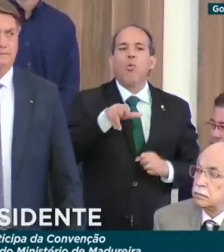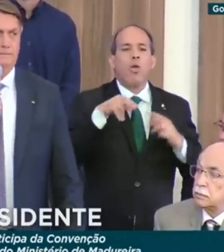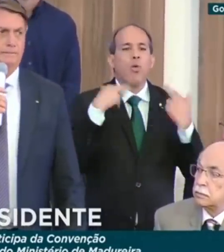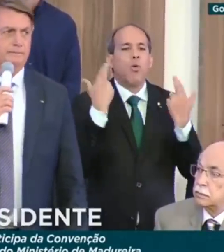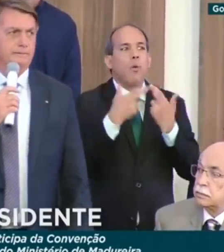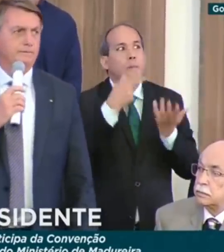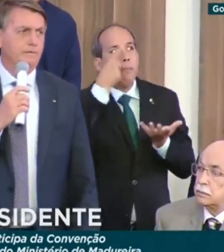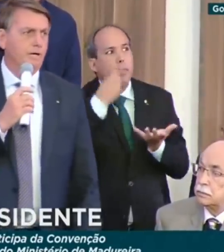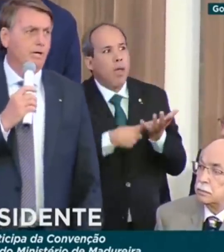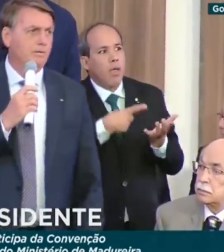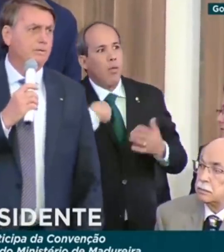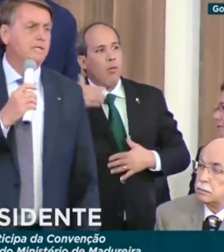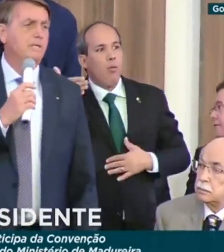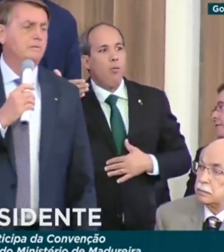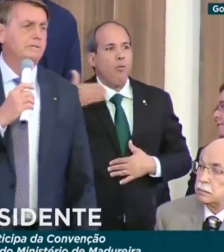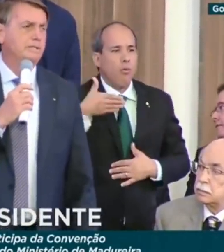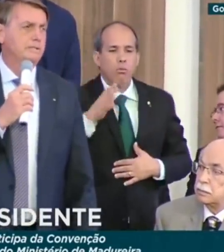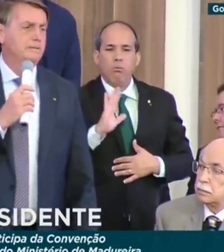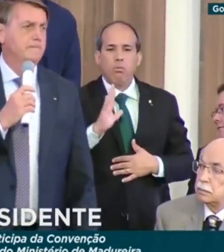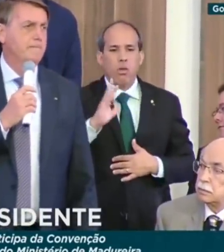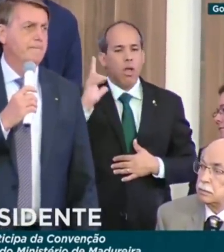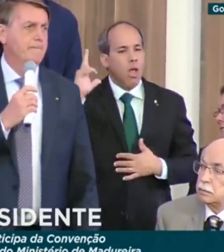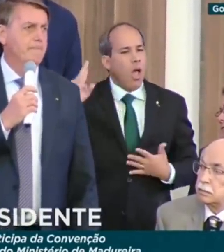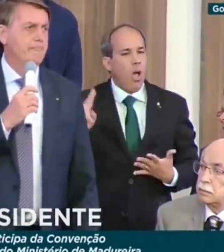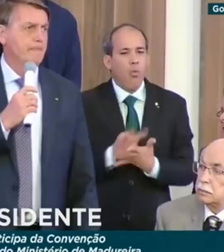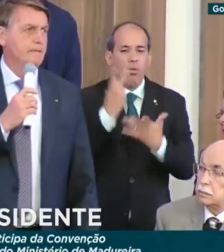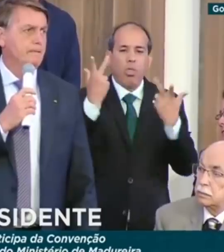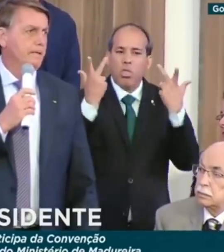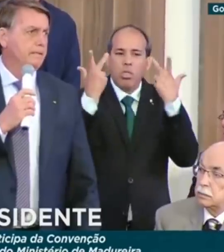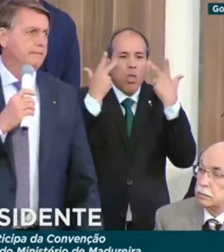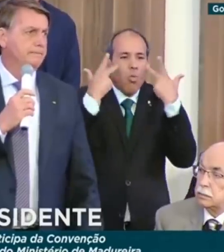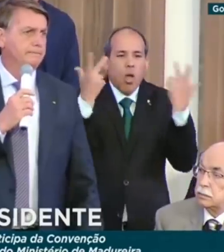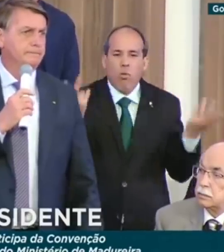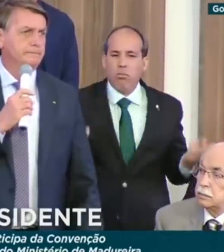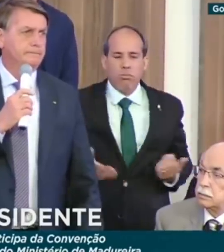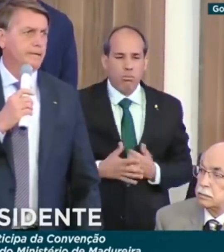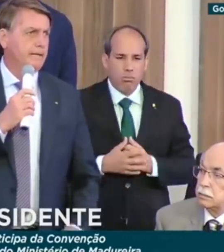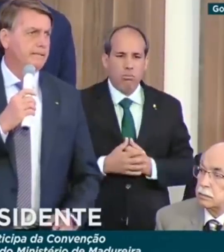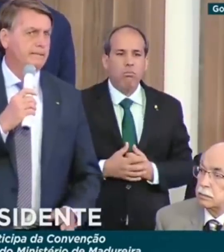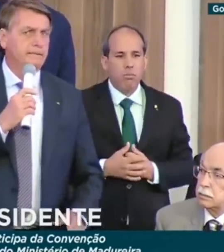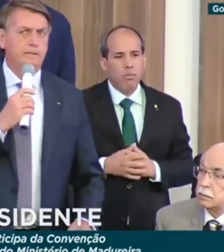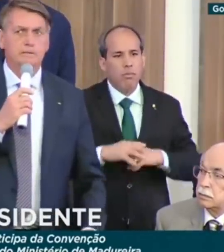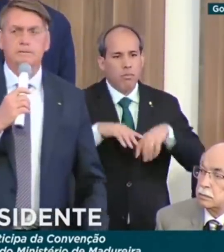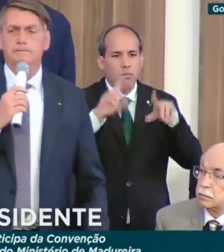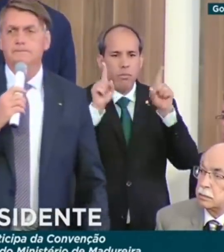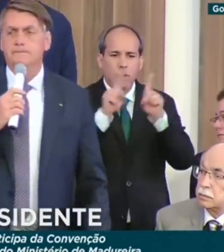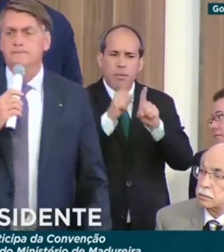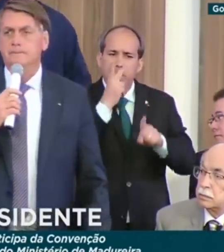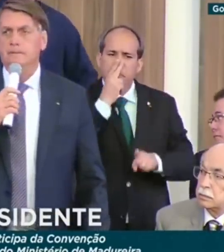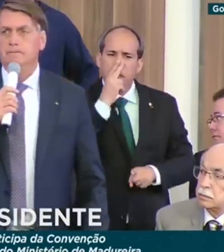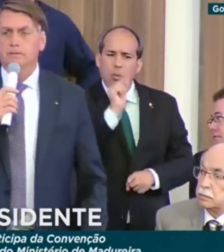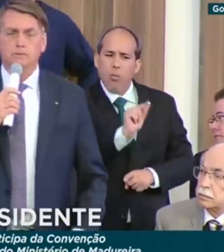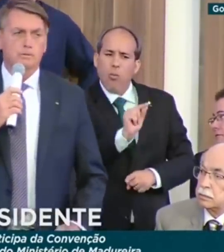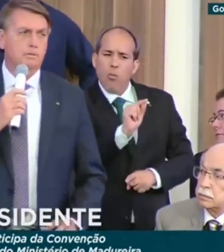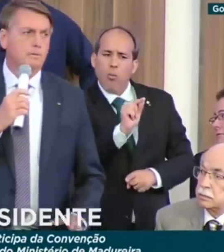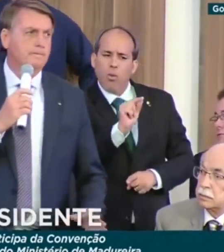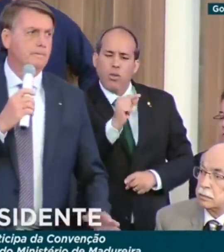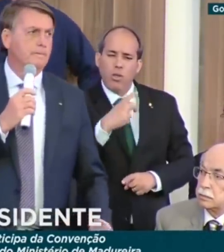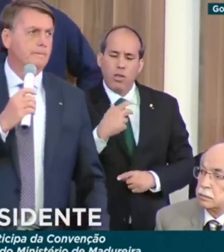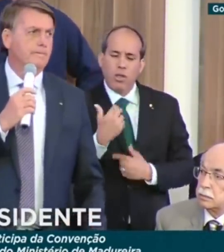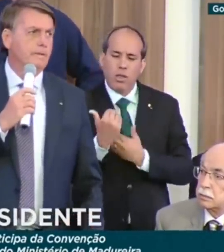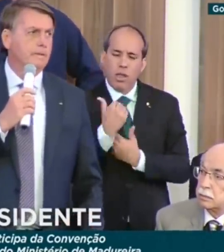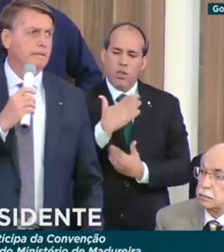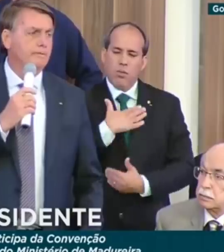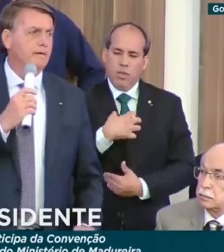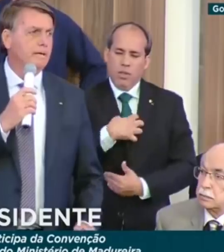programada, foi algo que aconteceu. E ali parece que algo me